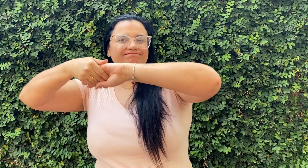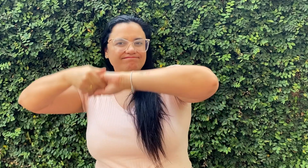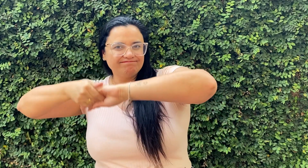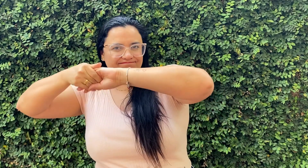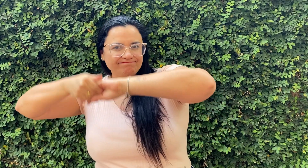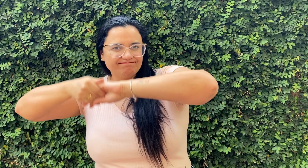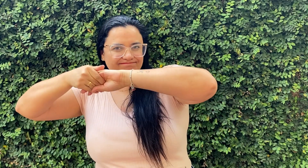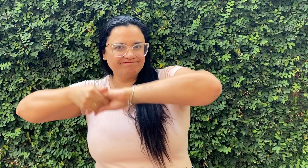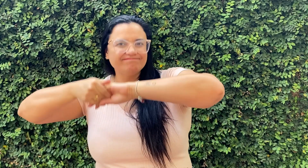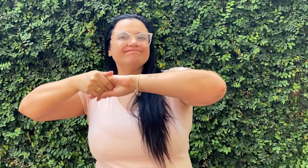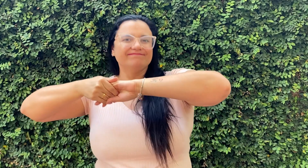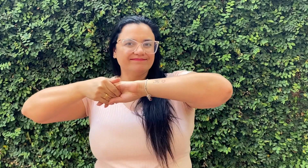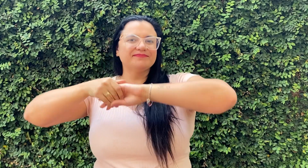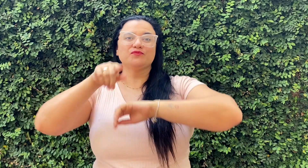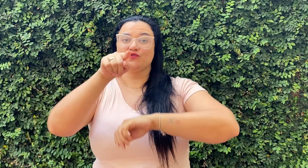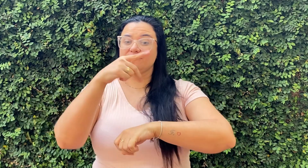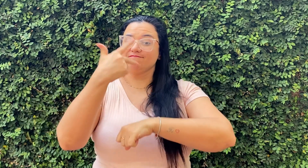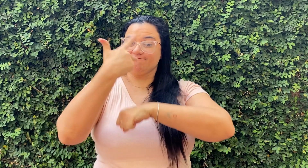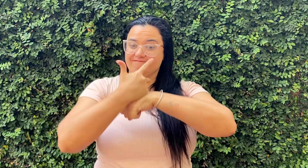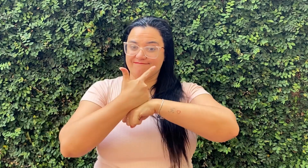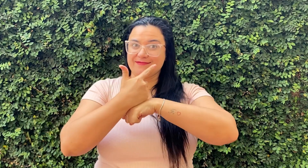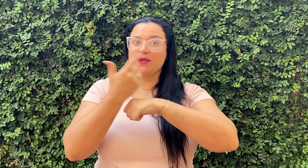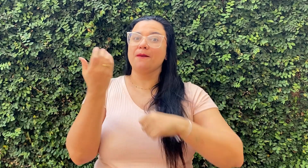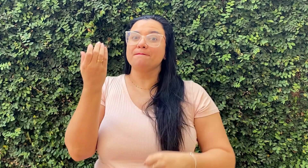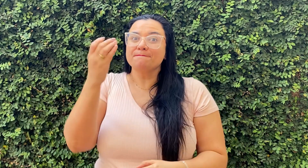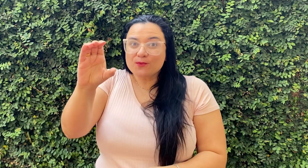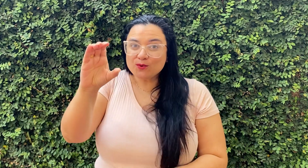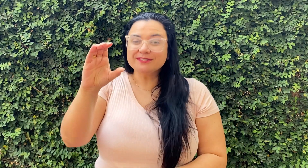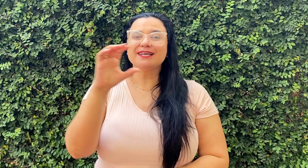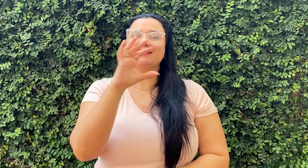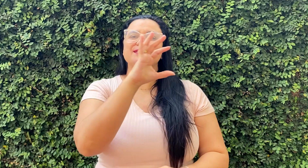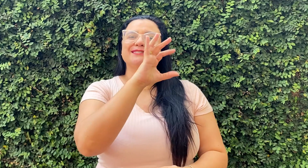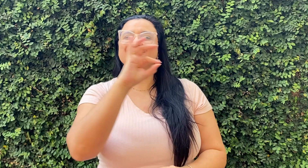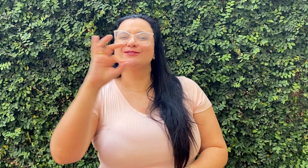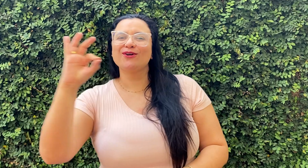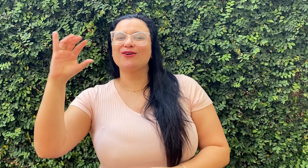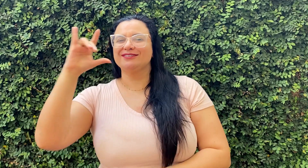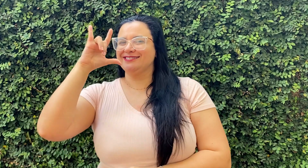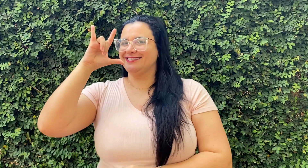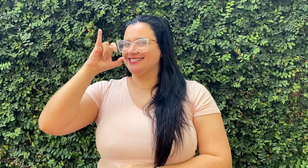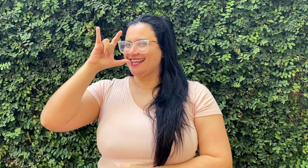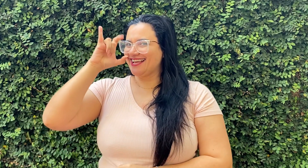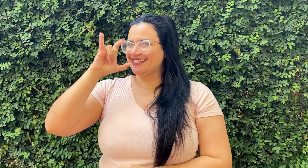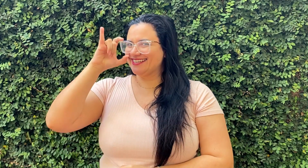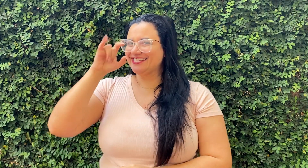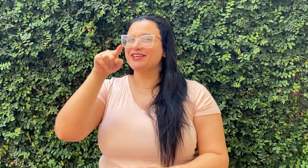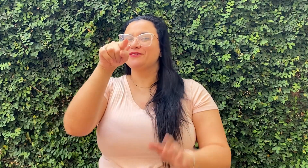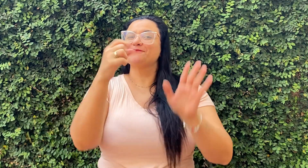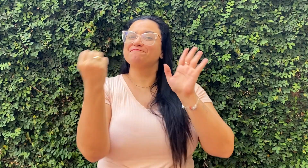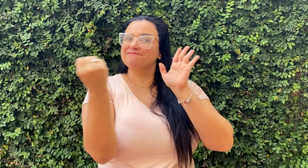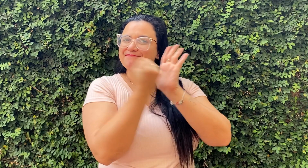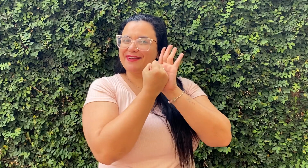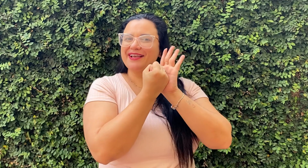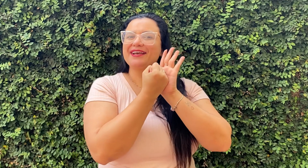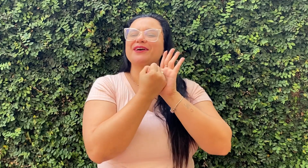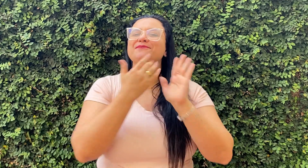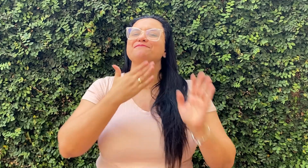de saudação. Então, você vai fazer um vídeo, vai postar nos seus stories do Instagram e vai me marcar,